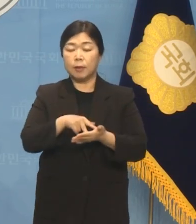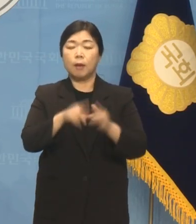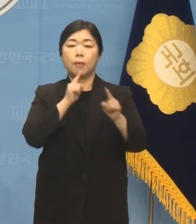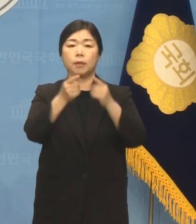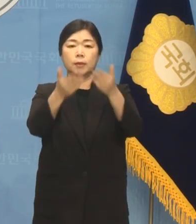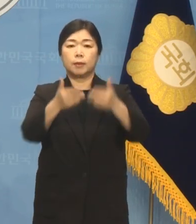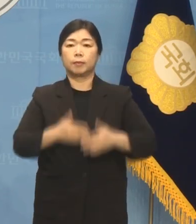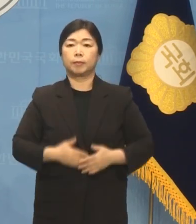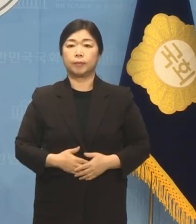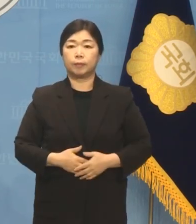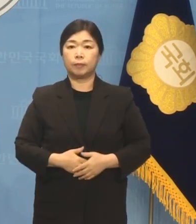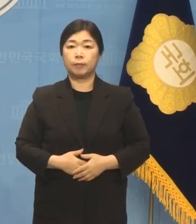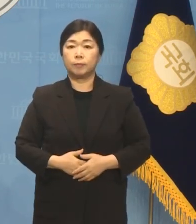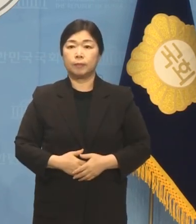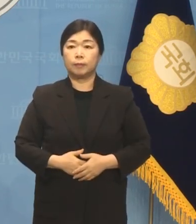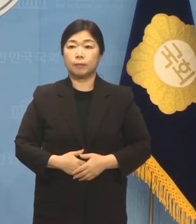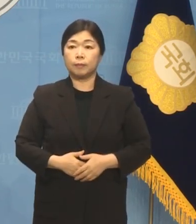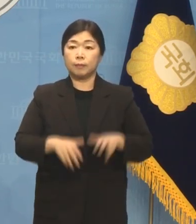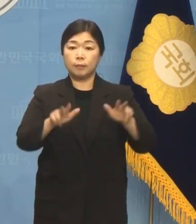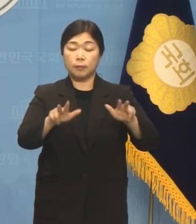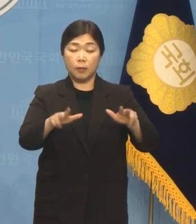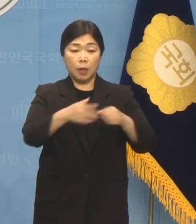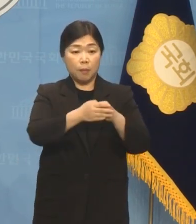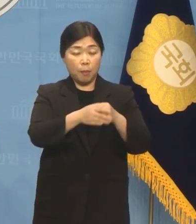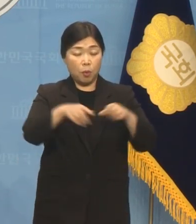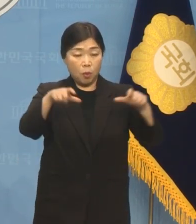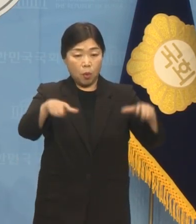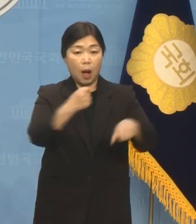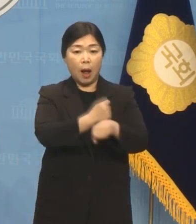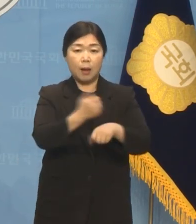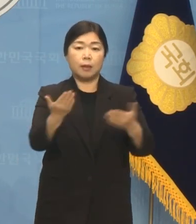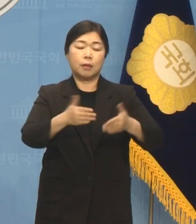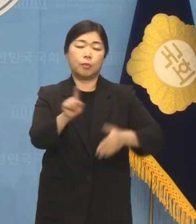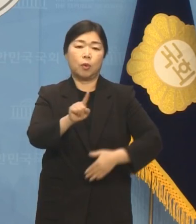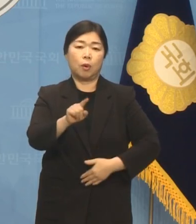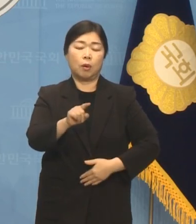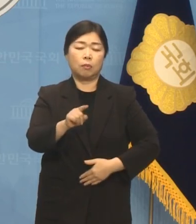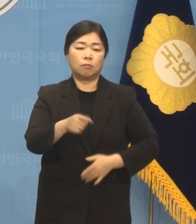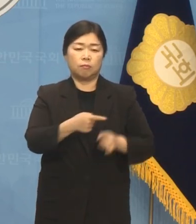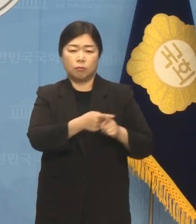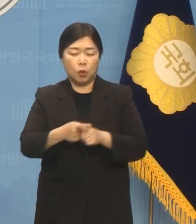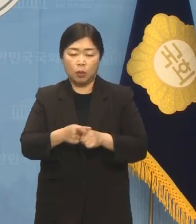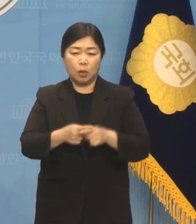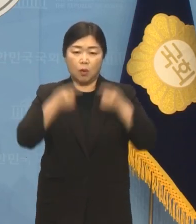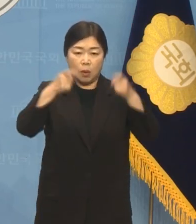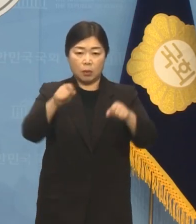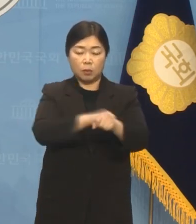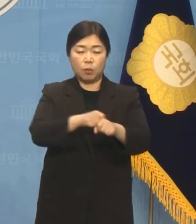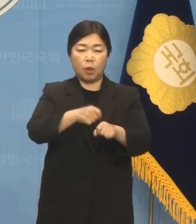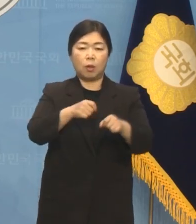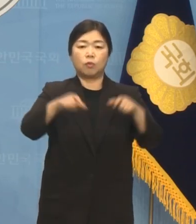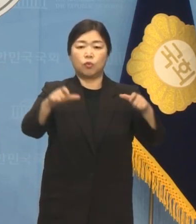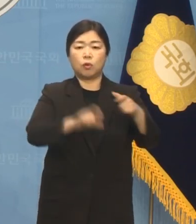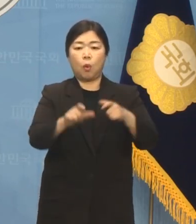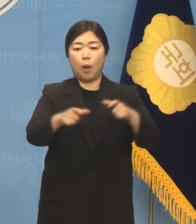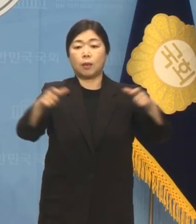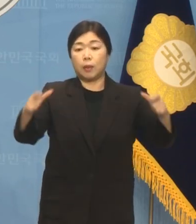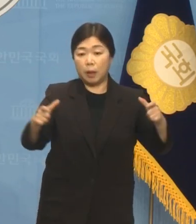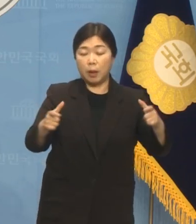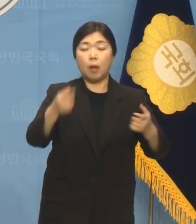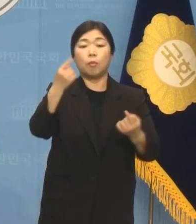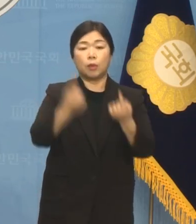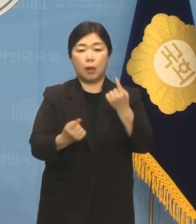드리고자 합니다. 지금 마포구가 해야 할 일은 묻지마 특구 확대가 아니라 그 실효성의